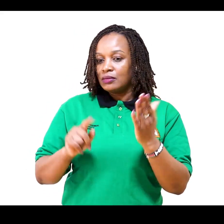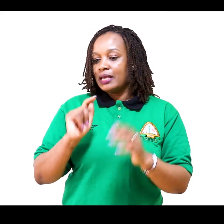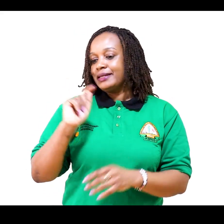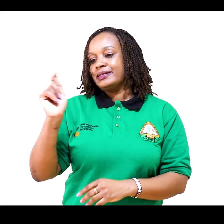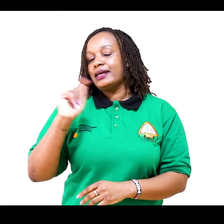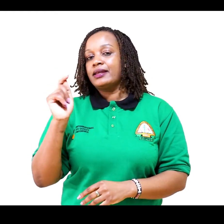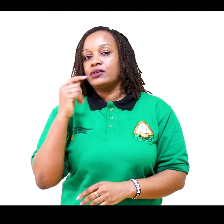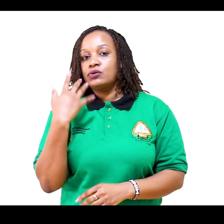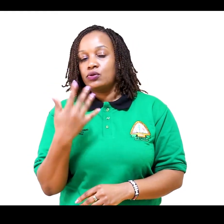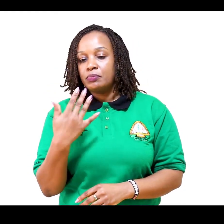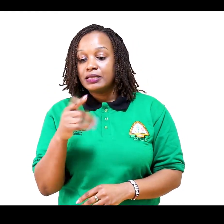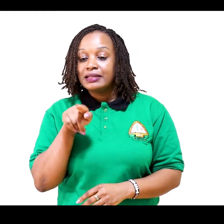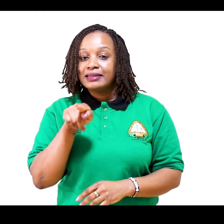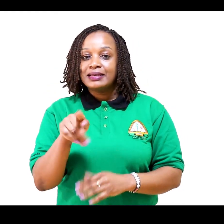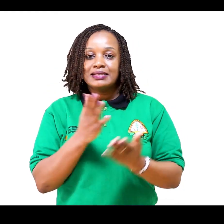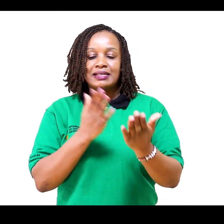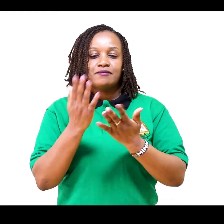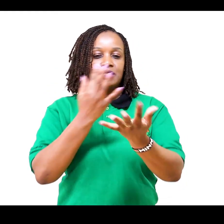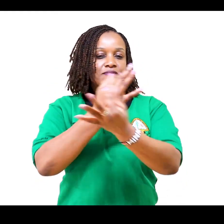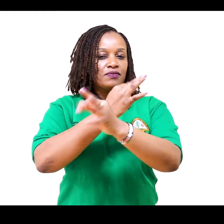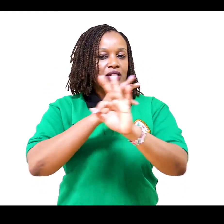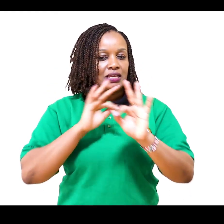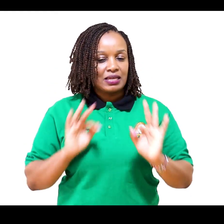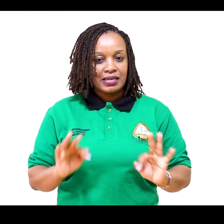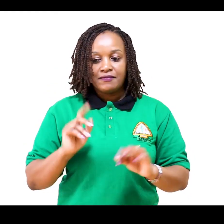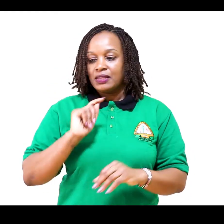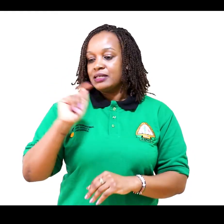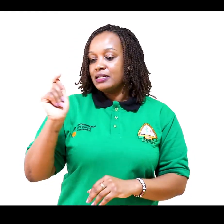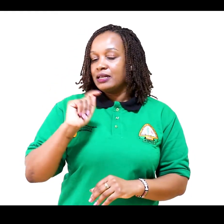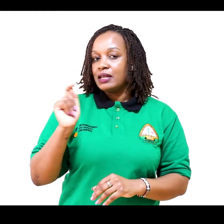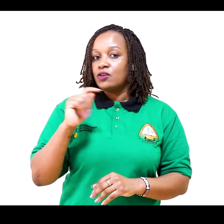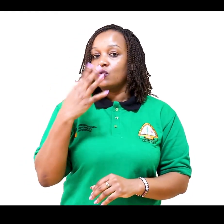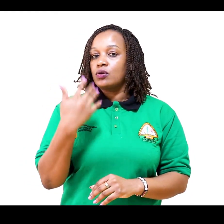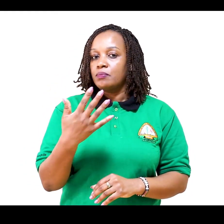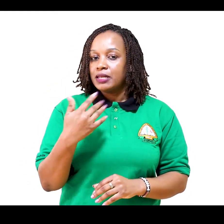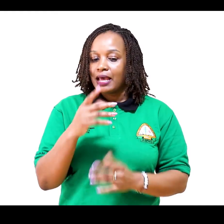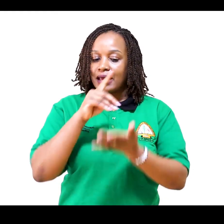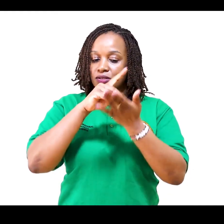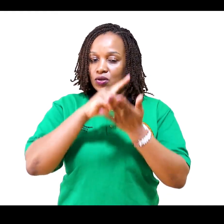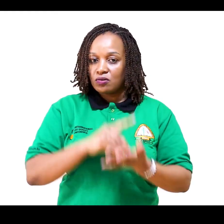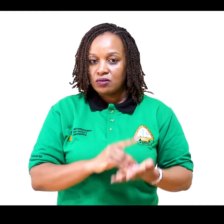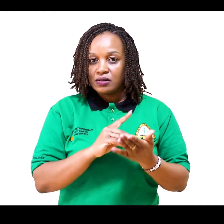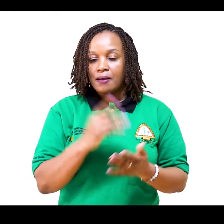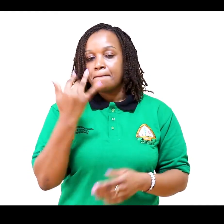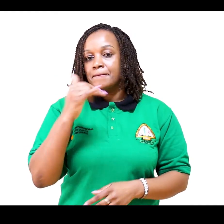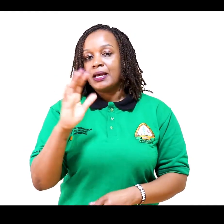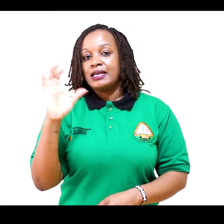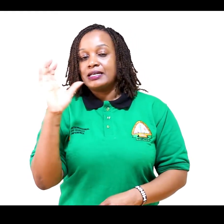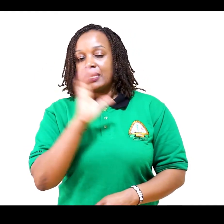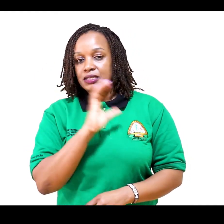kama ilivyoainishwa katika hati ya zabuni. Huduma hii haina malipo ikiwa hati za zabuni